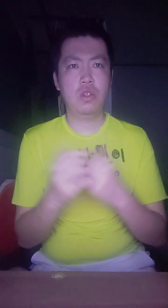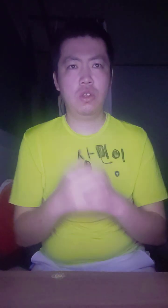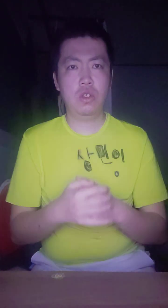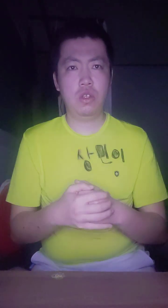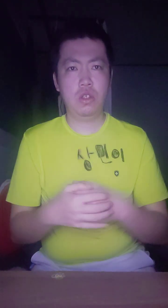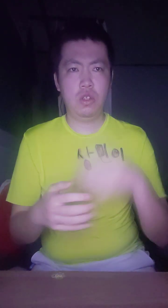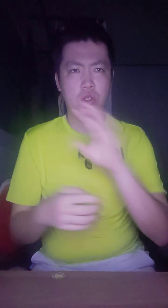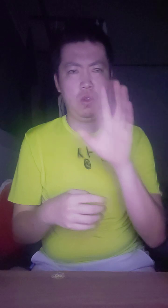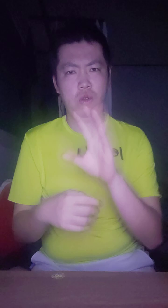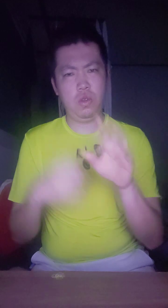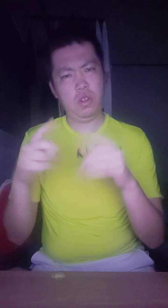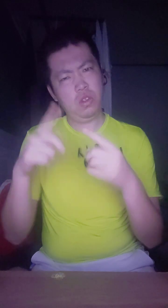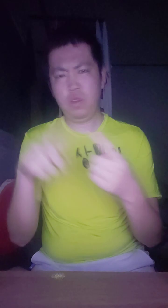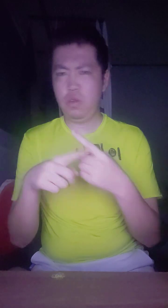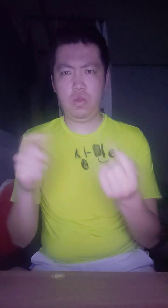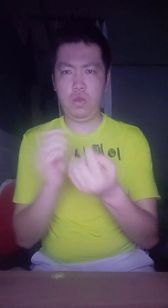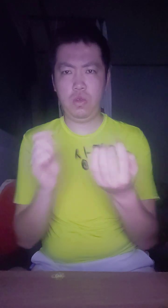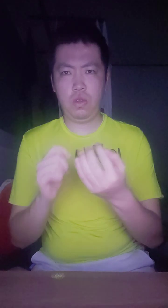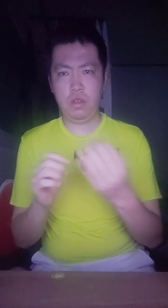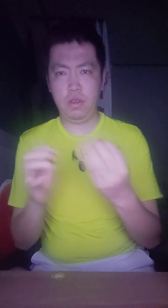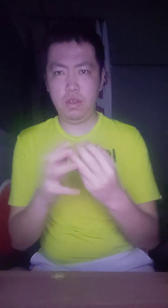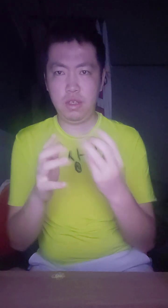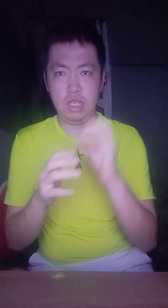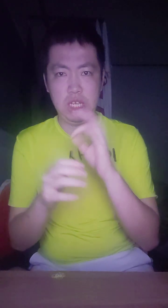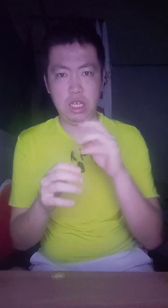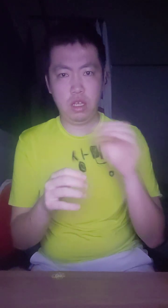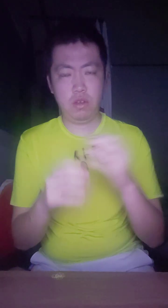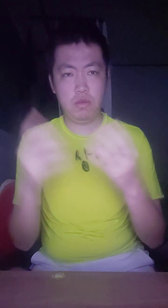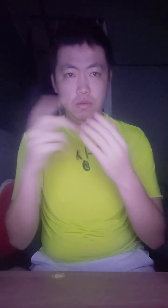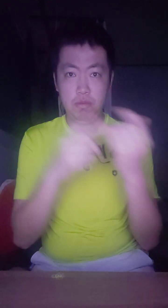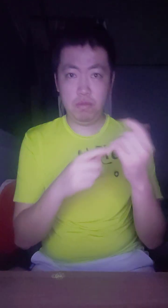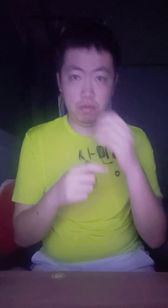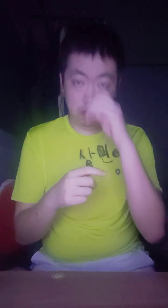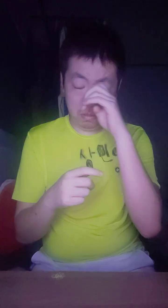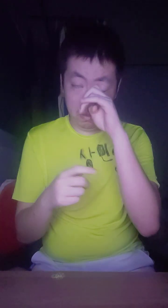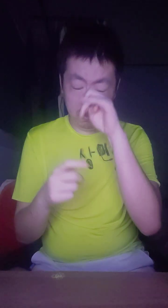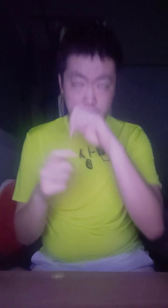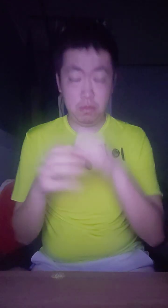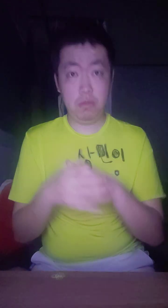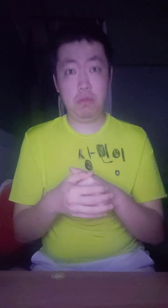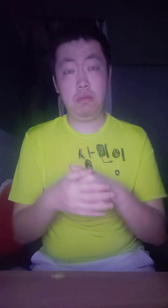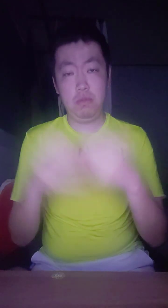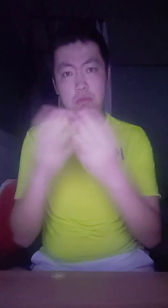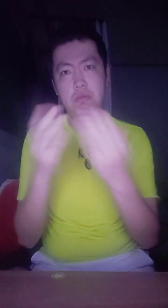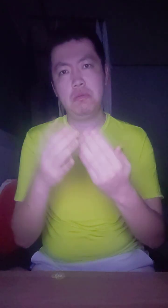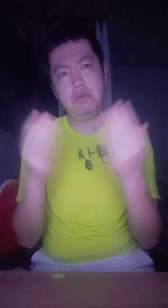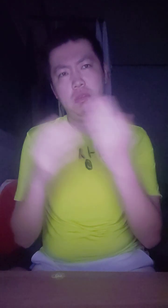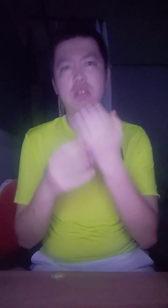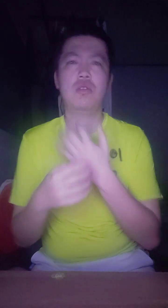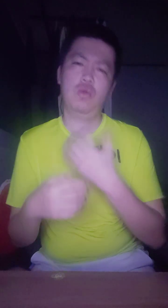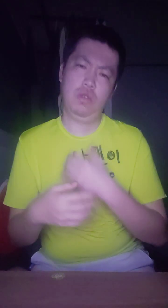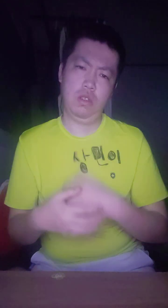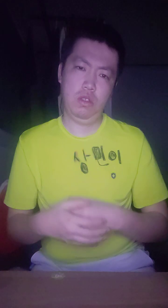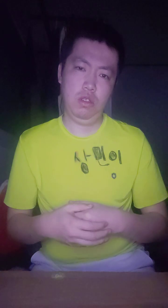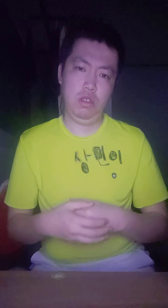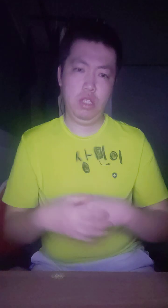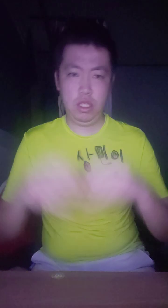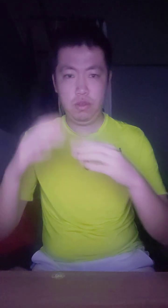선풍기 에어컨 다 안 되고 거의 자다 깨다 이렇게. 당장 냉장고와 음식이 걱정입니다. 부랴부랴